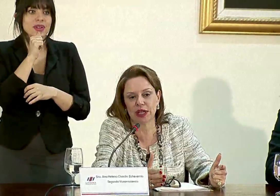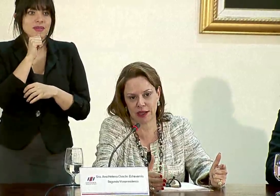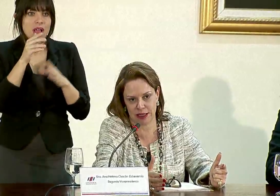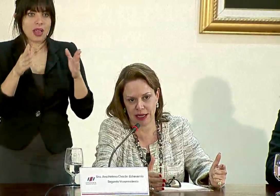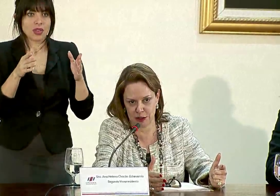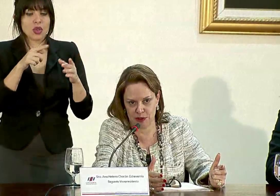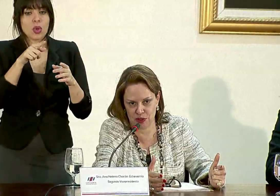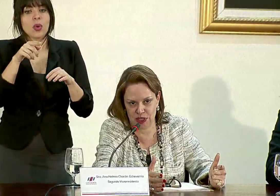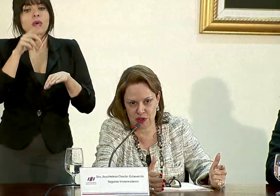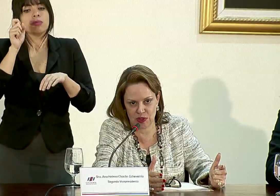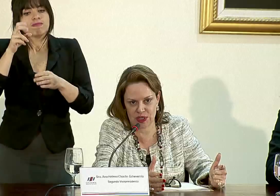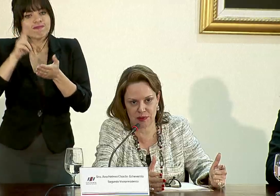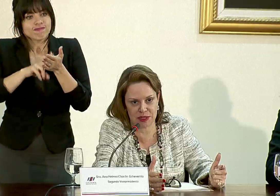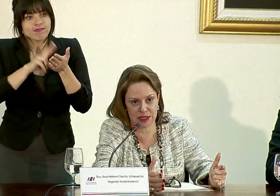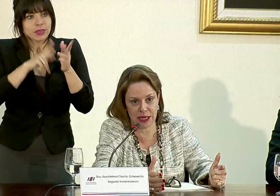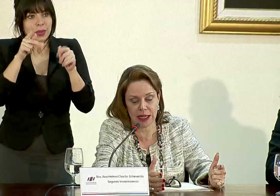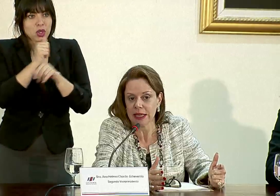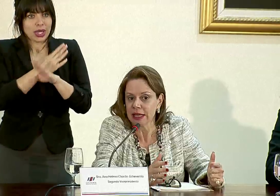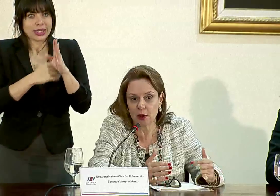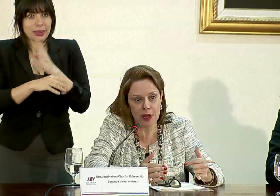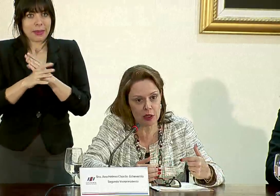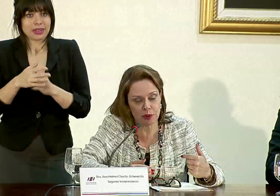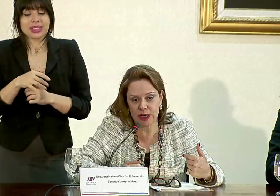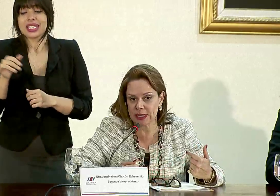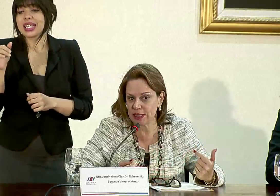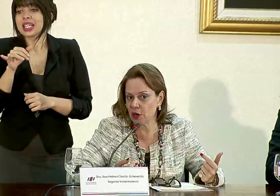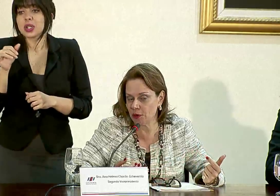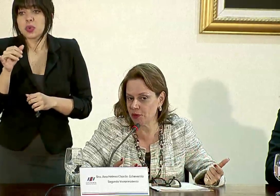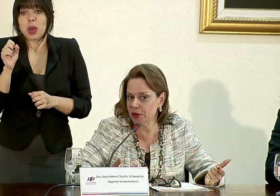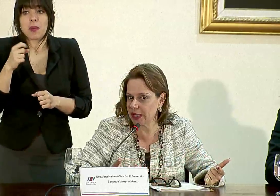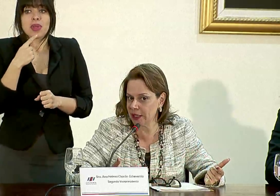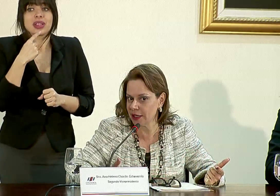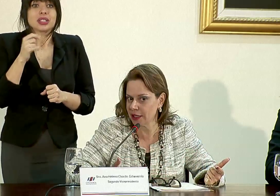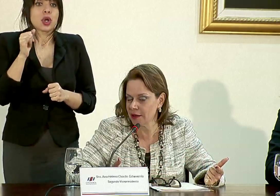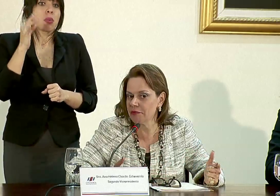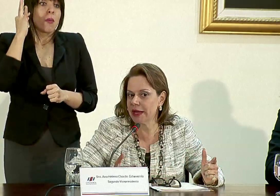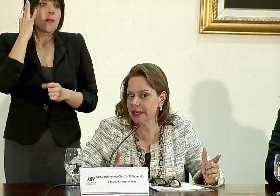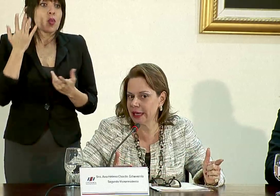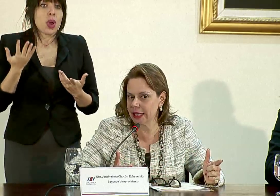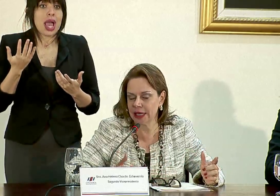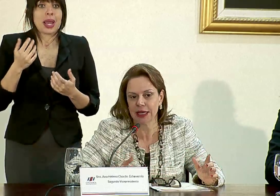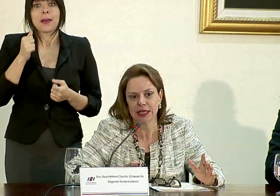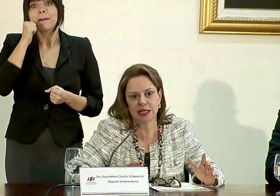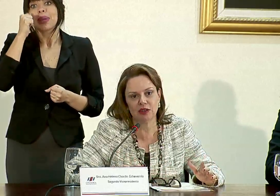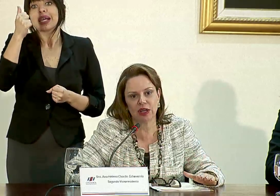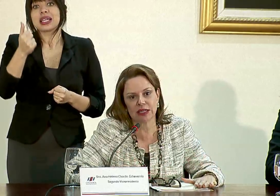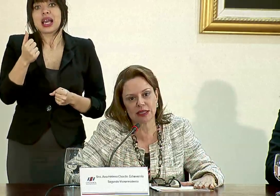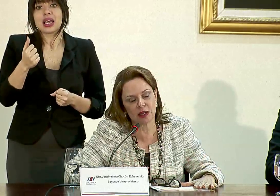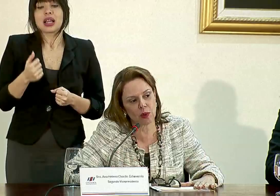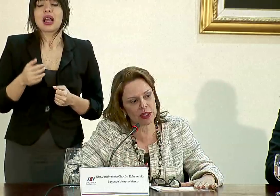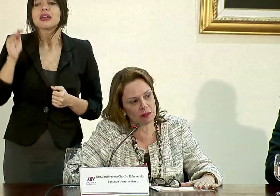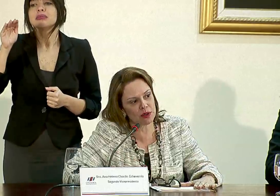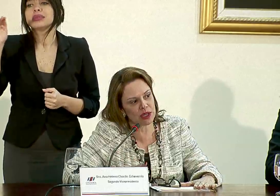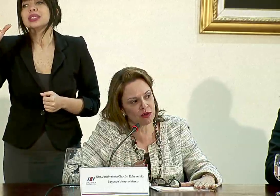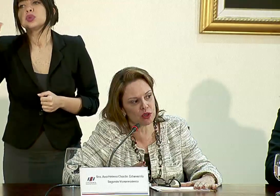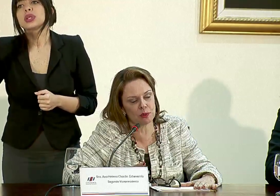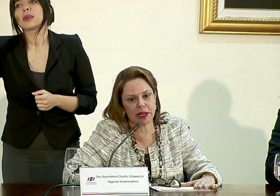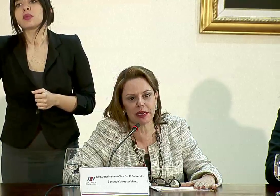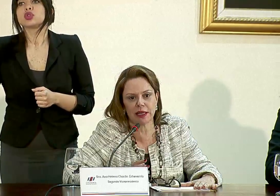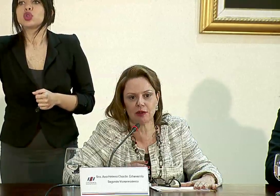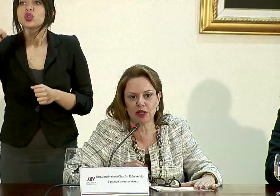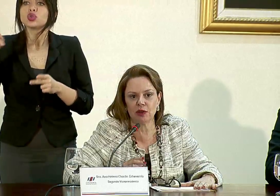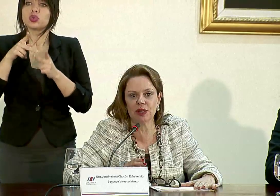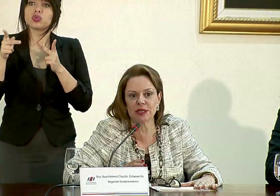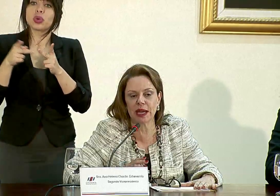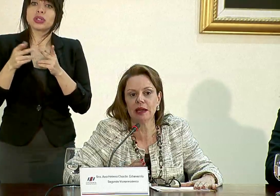contraten a las personas con discapacidad igual yo podría decir como mujer mañana señores el 50% de